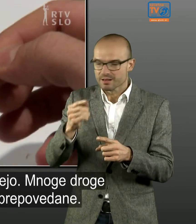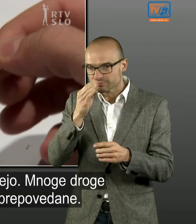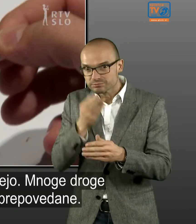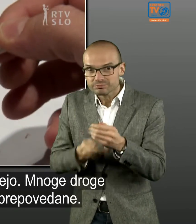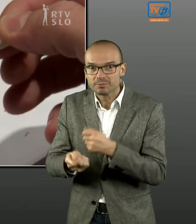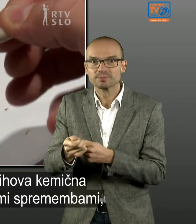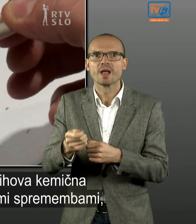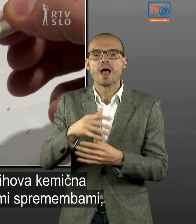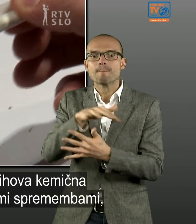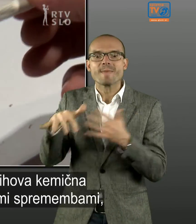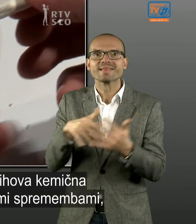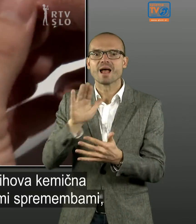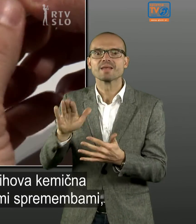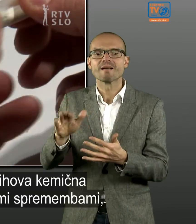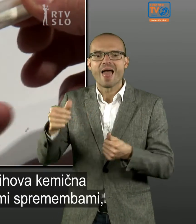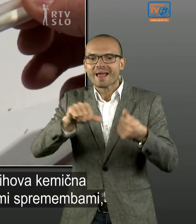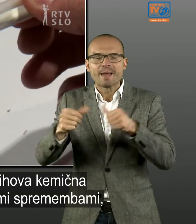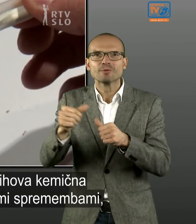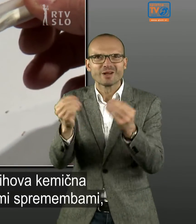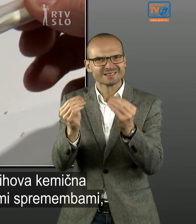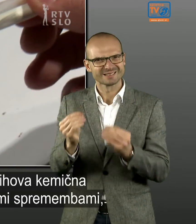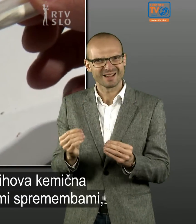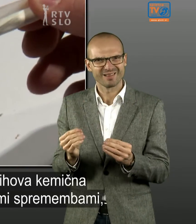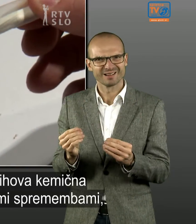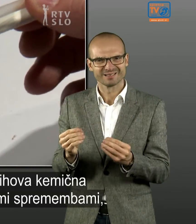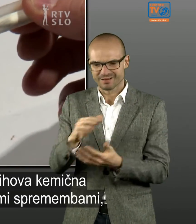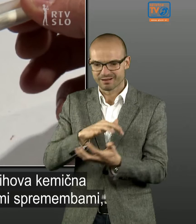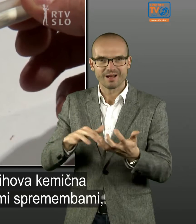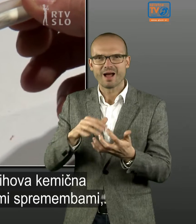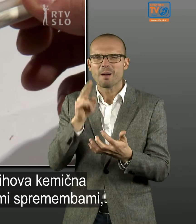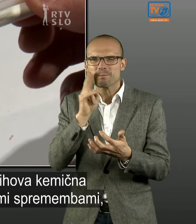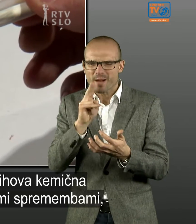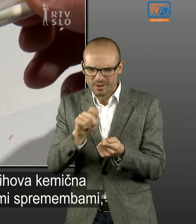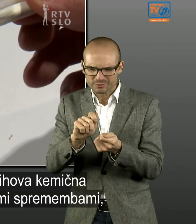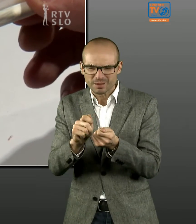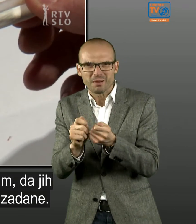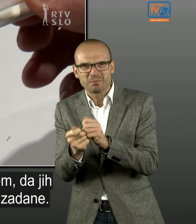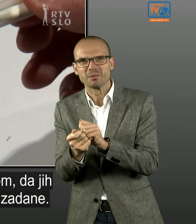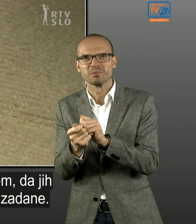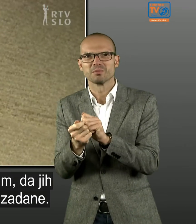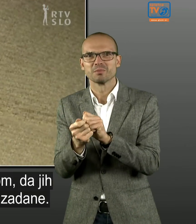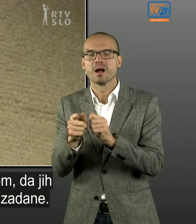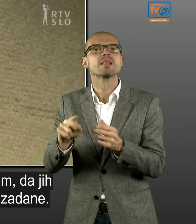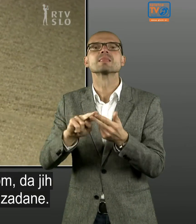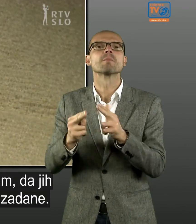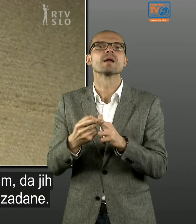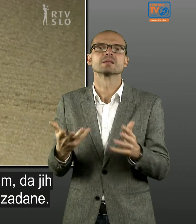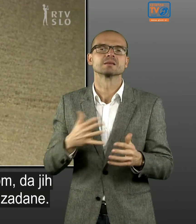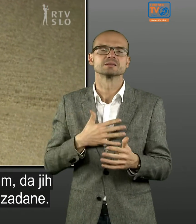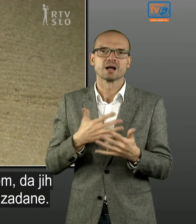se menja njihova kemična struktura, ravno z namenom, z malenkostnimi spremembami, ravno z namenom, da bi